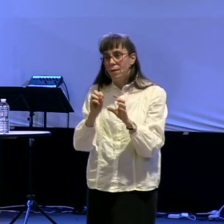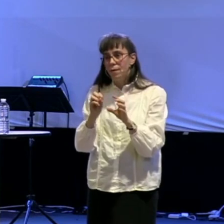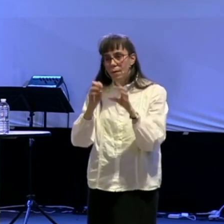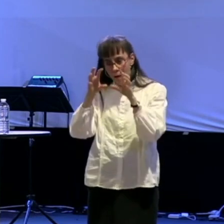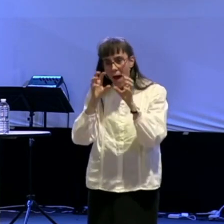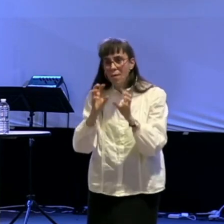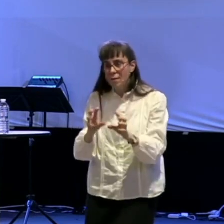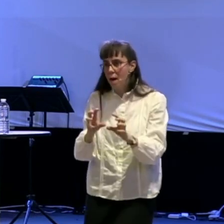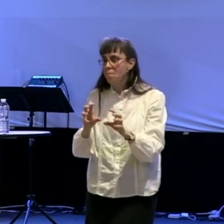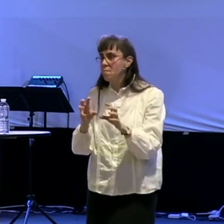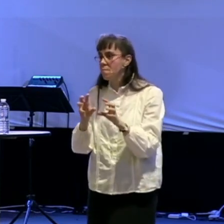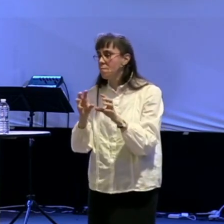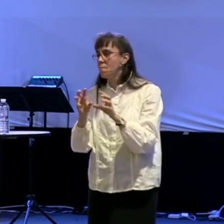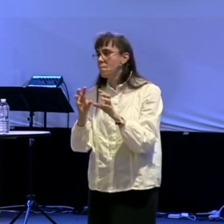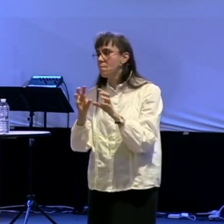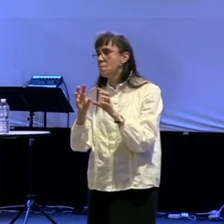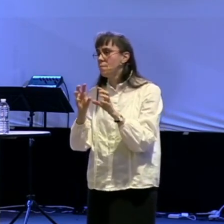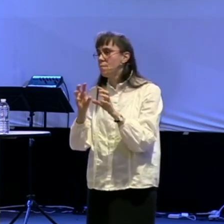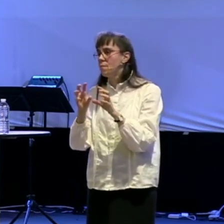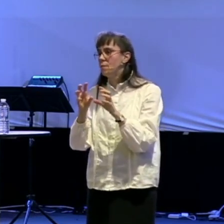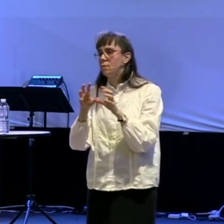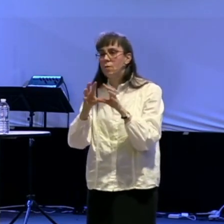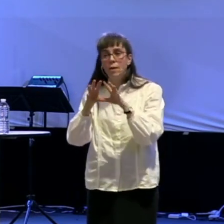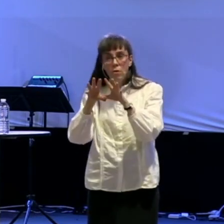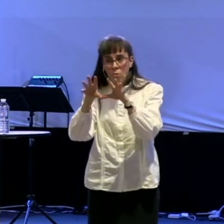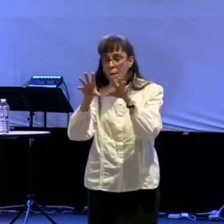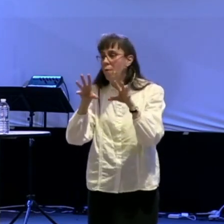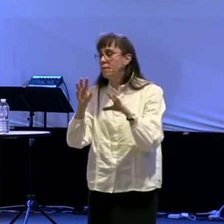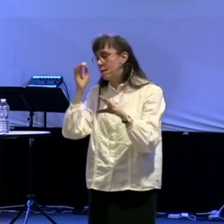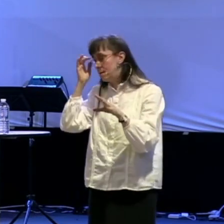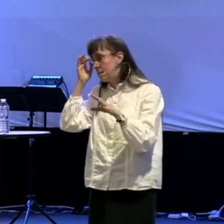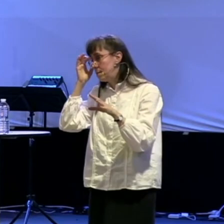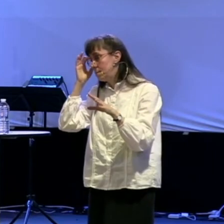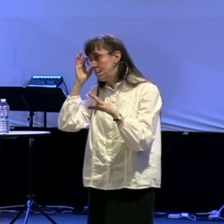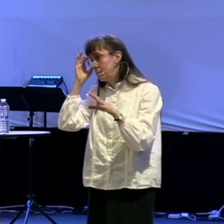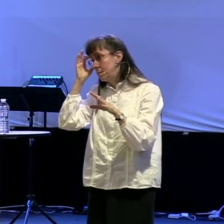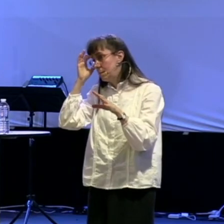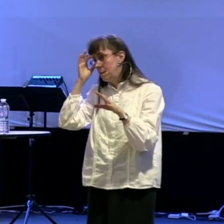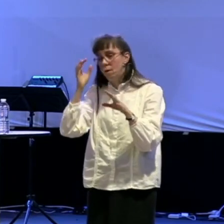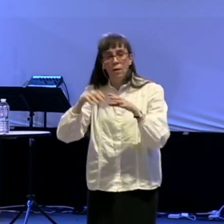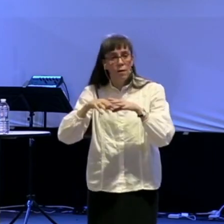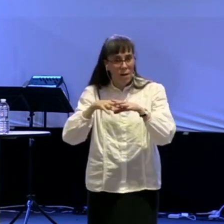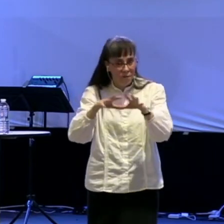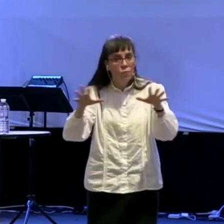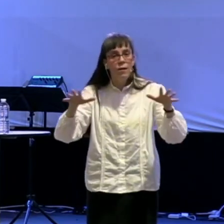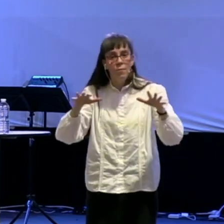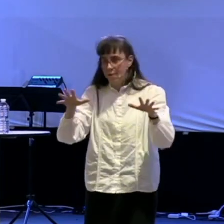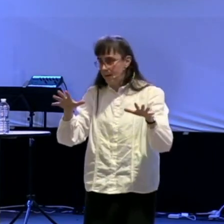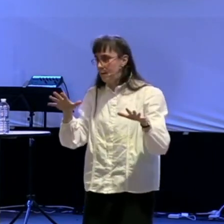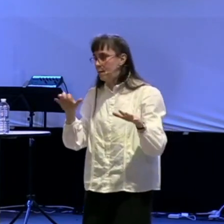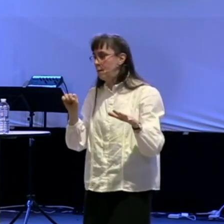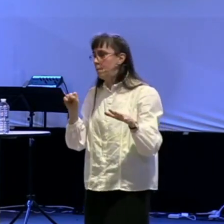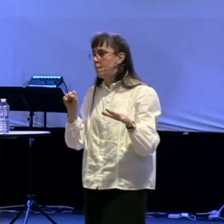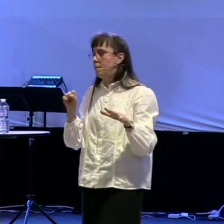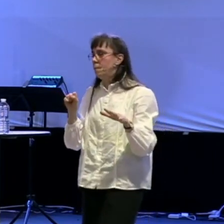est venue the time has come pour que vous, puissance des ténèbres, so that you, power of darkness, vous vous manifestiez librement. Can be freely